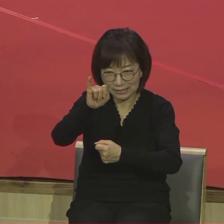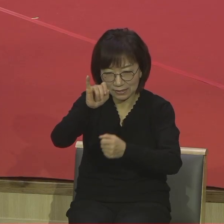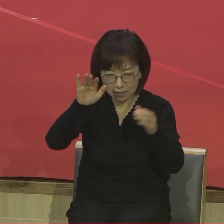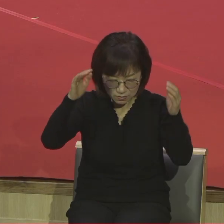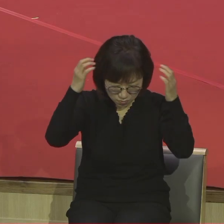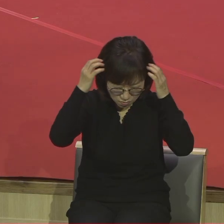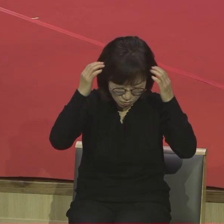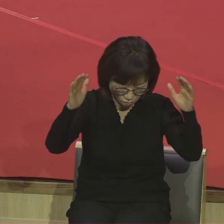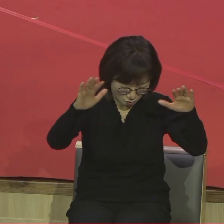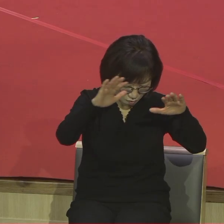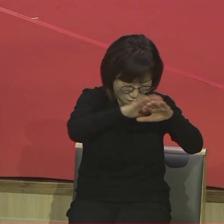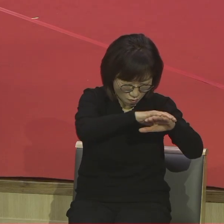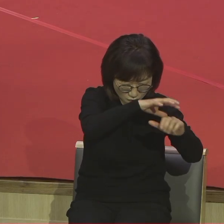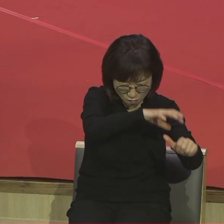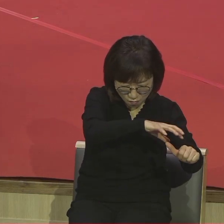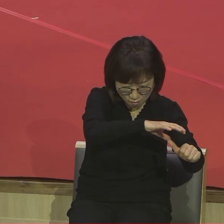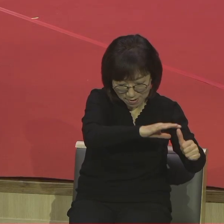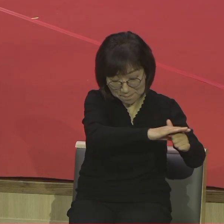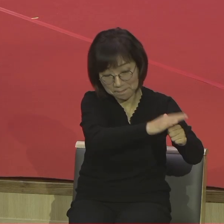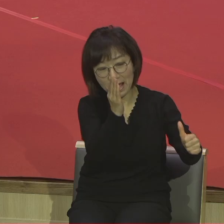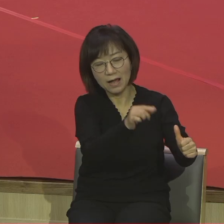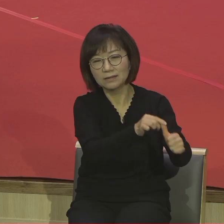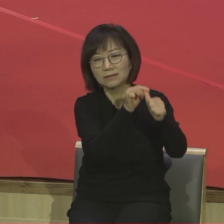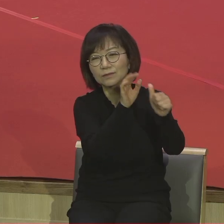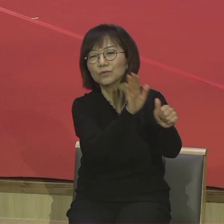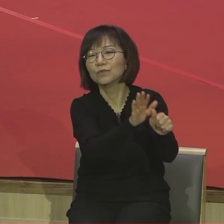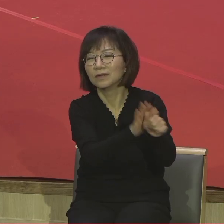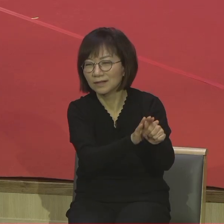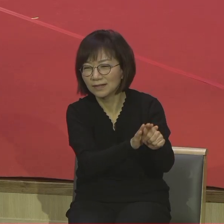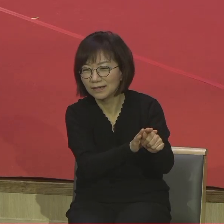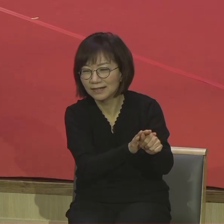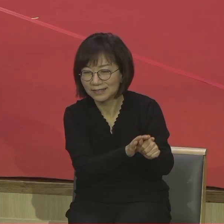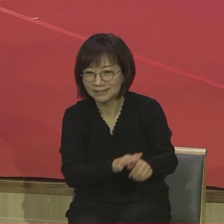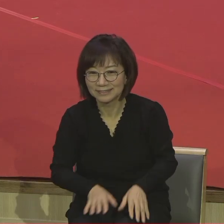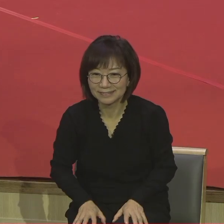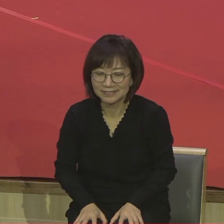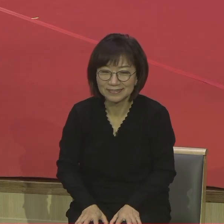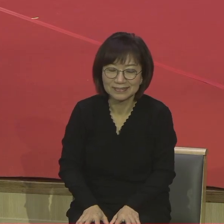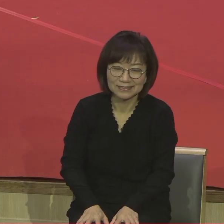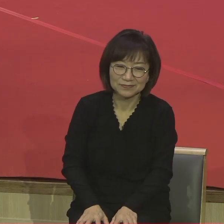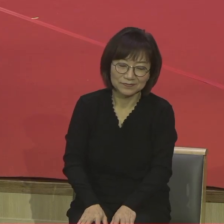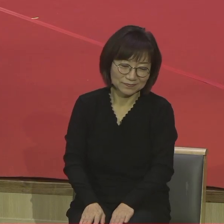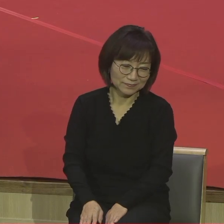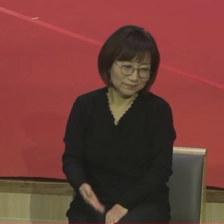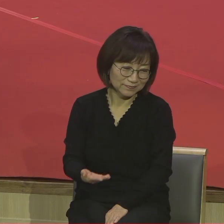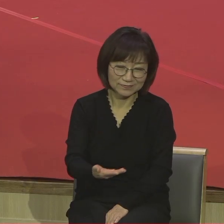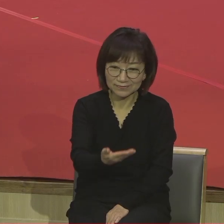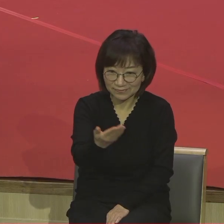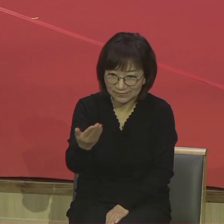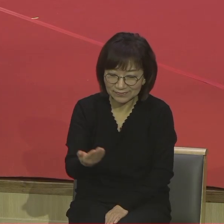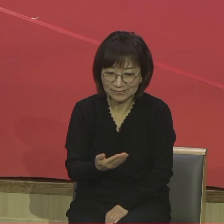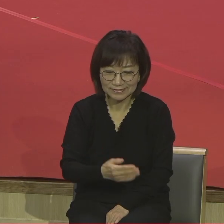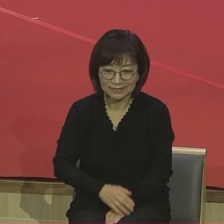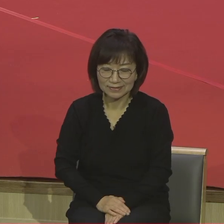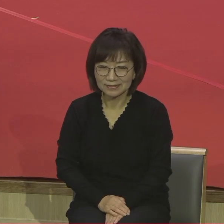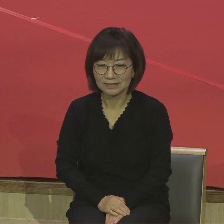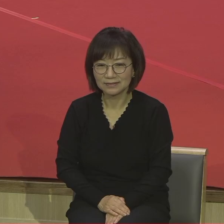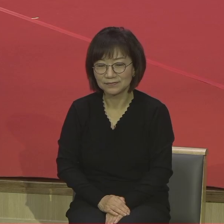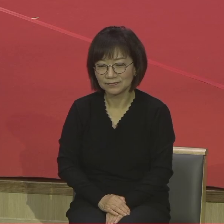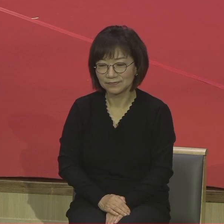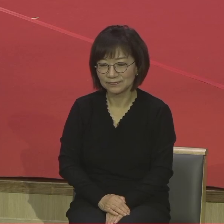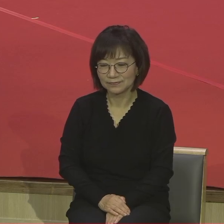그런 영혼들이 여러분 뒤에 많이 있다는 것입니다. 영계 모든 성도들 오직 그리스도만이